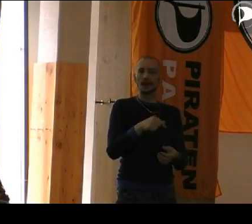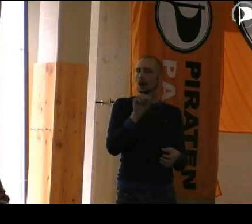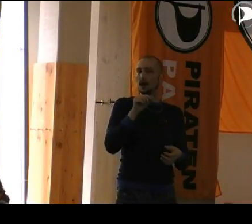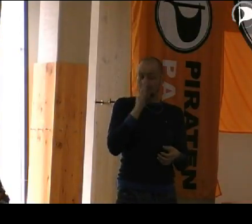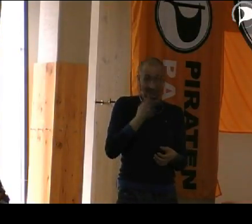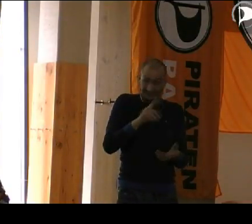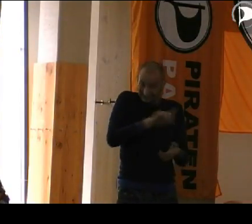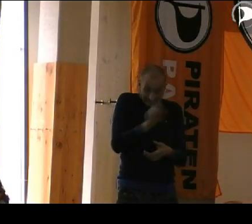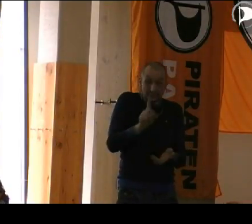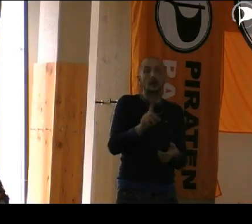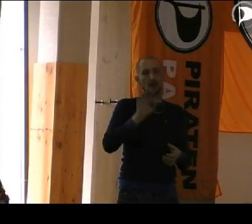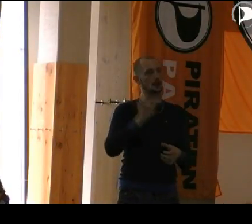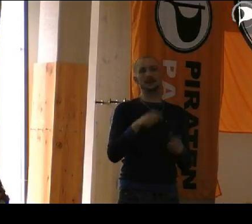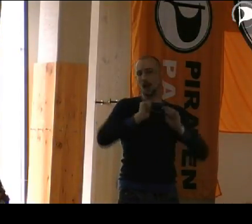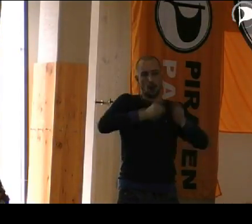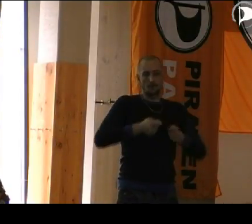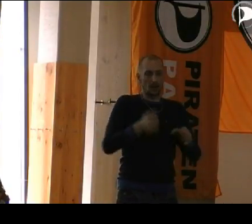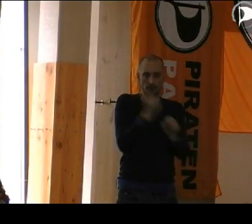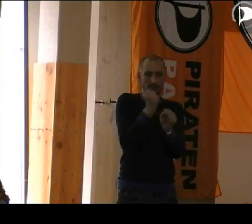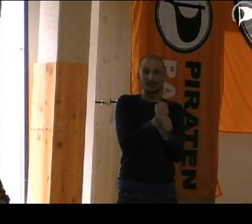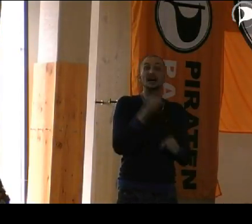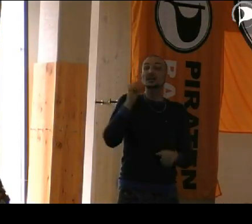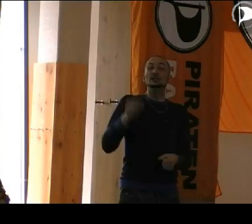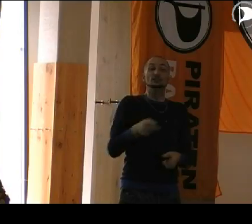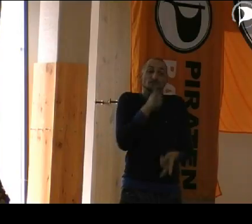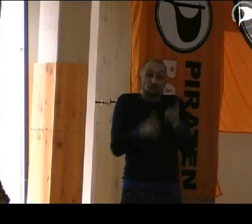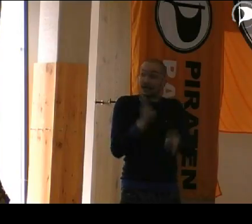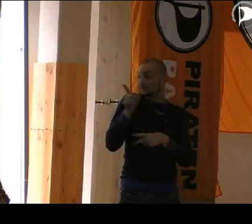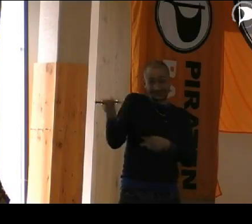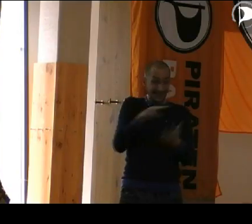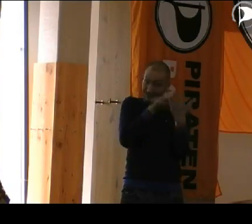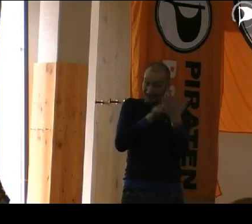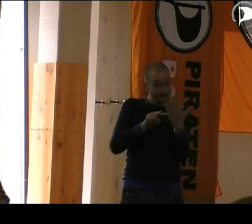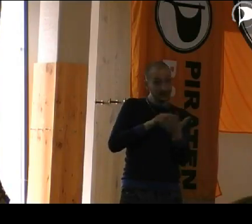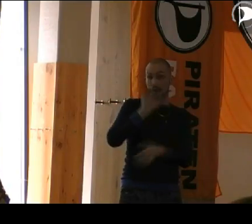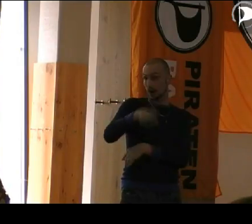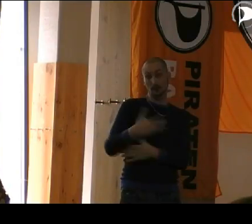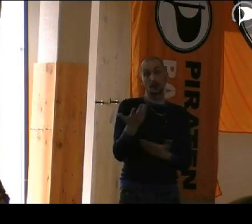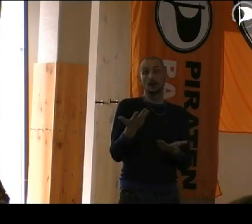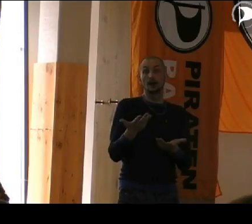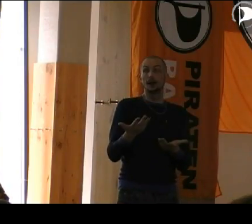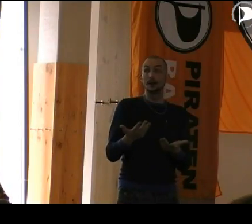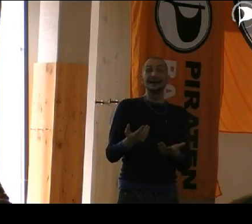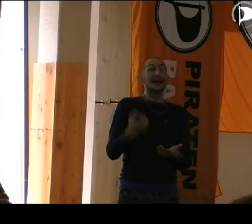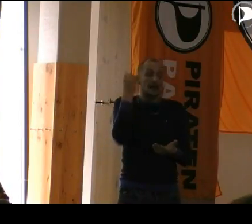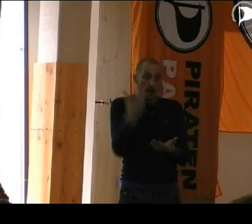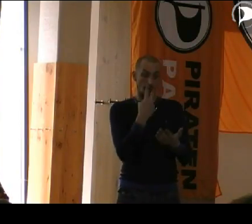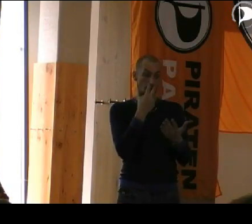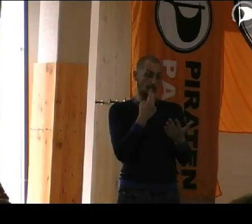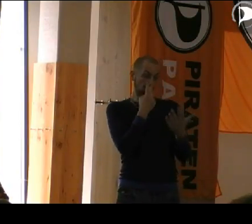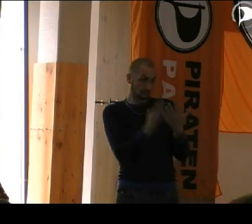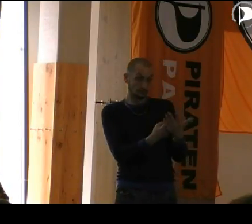ich nehme an schade dass du das nicht lesen kannst dann ist eindeutig da nach die